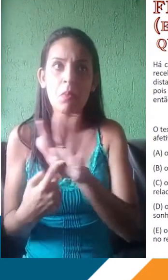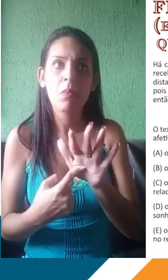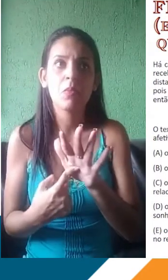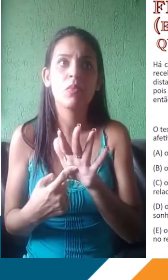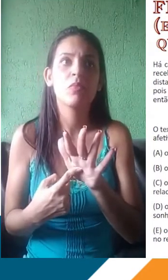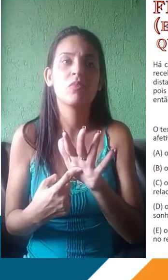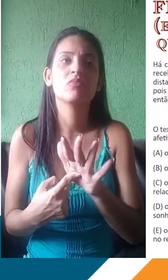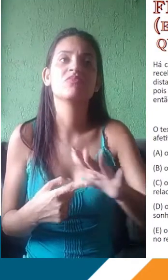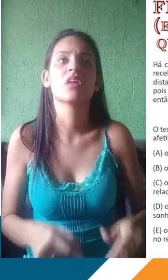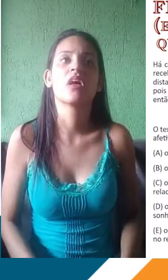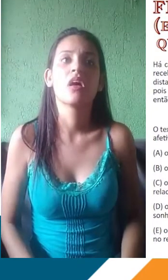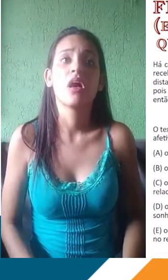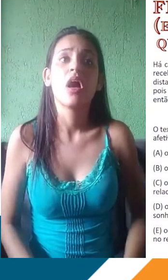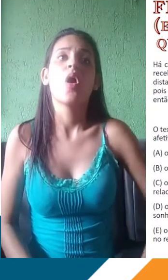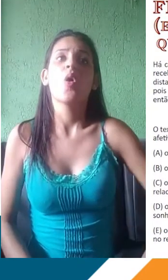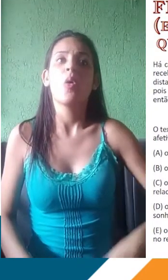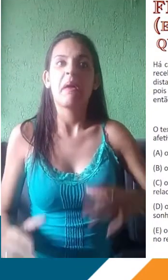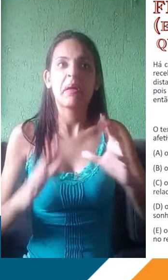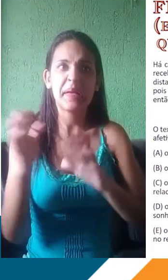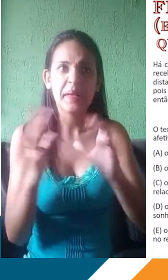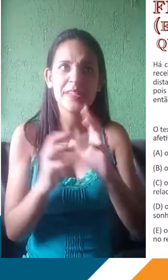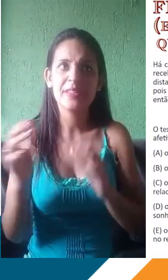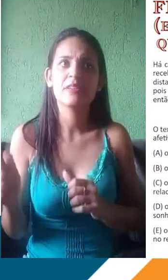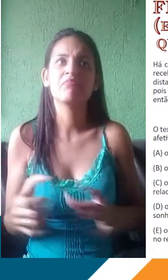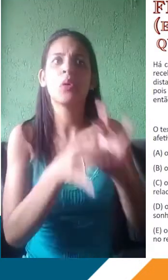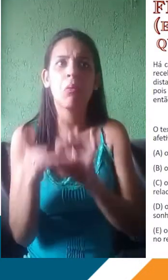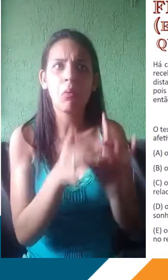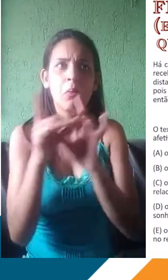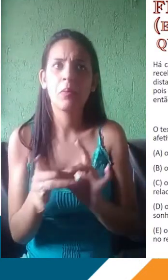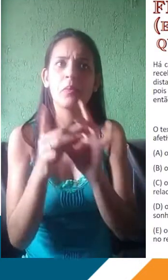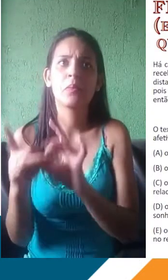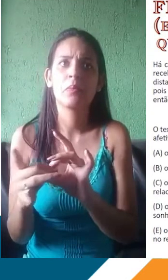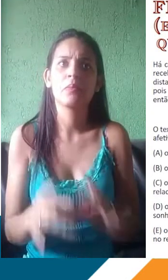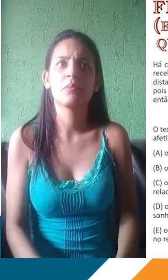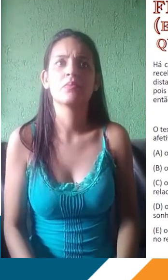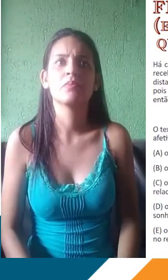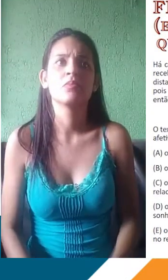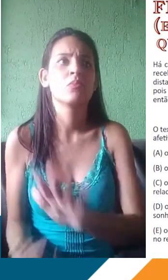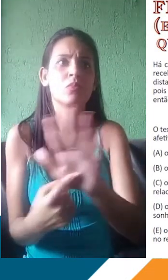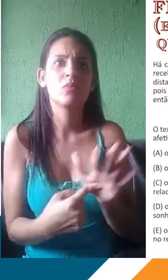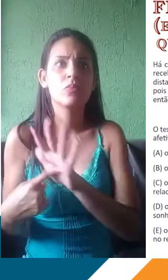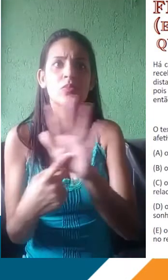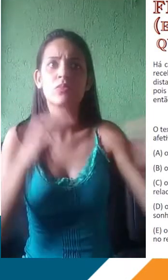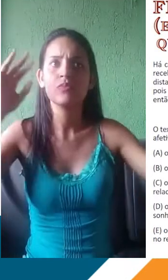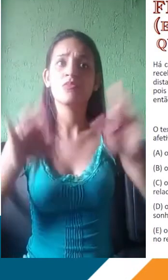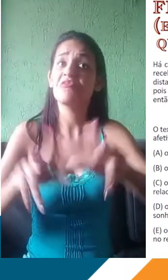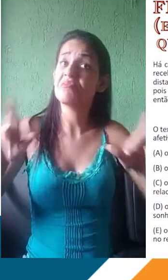do conectivo como, nós criamos uma analogia explícita. Então, qual é a analogia maior nesse texto?